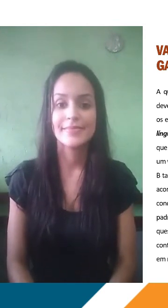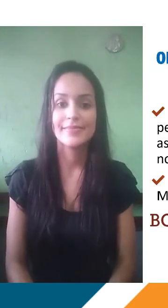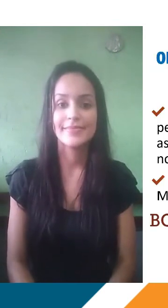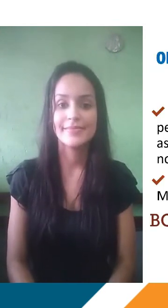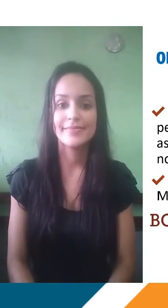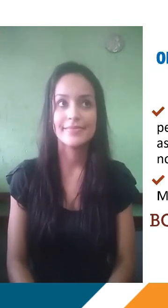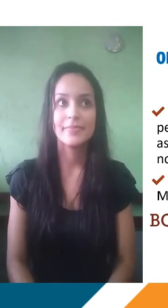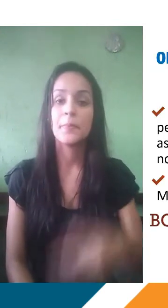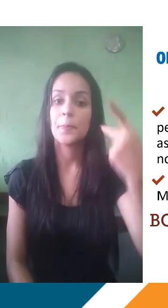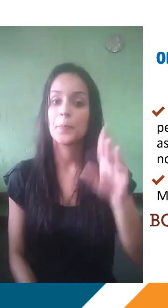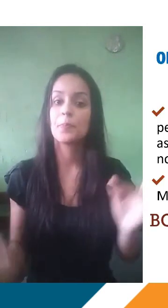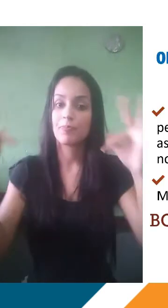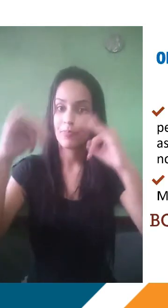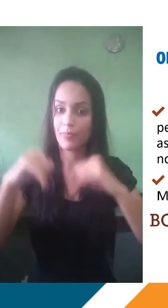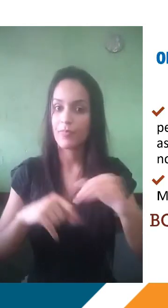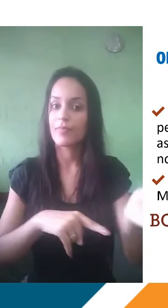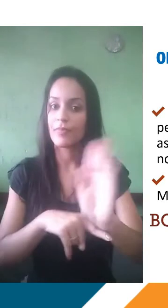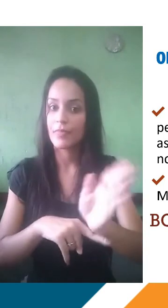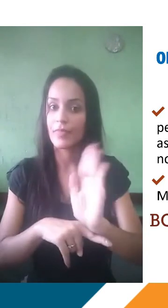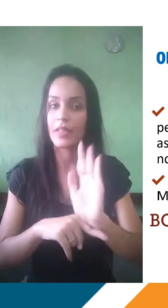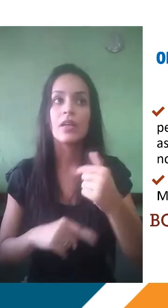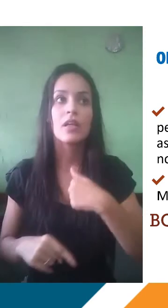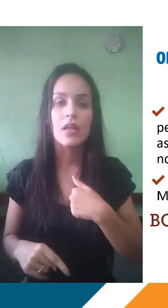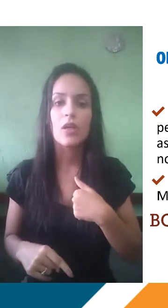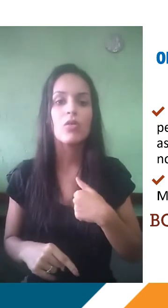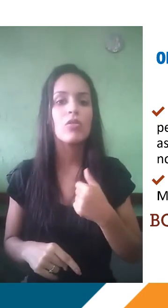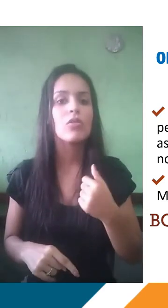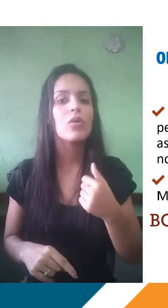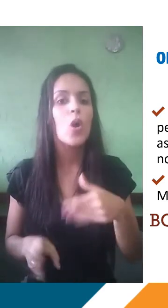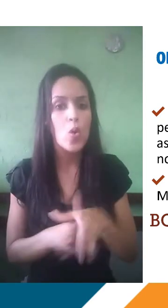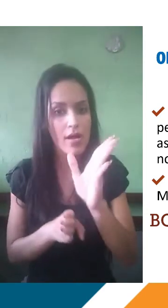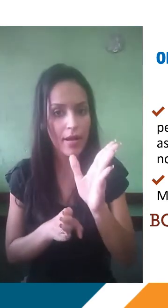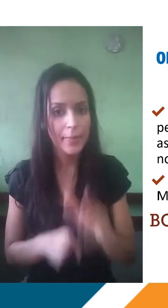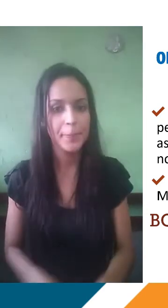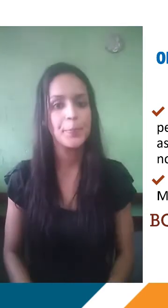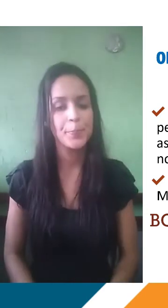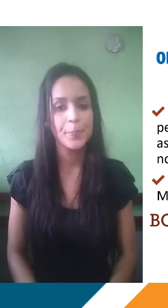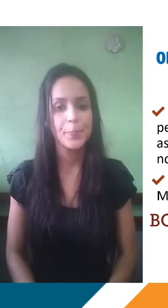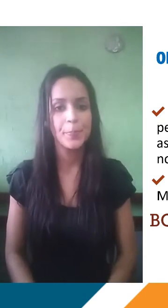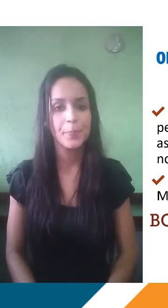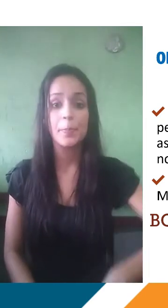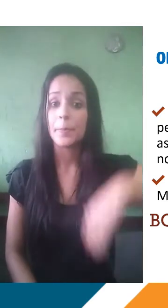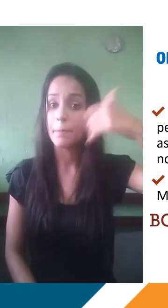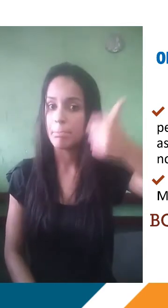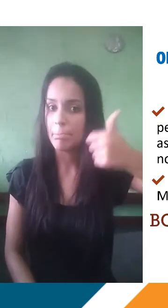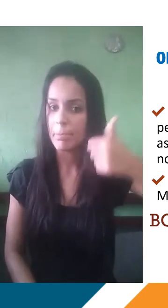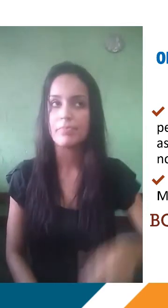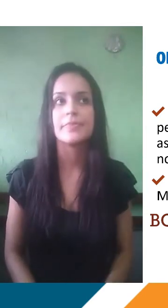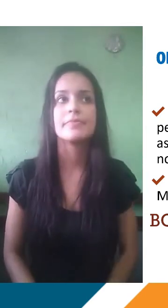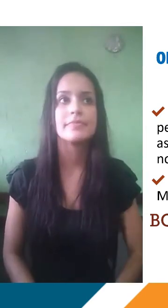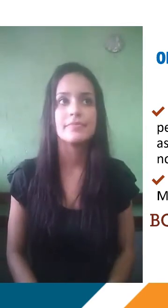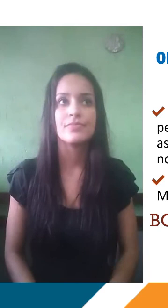E para finalizar o vídeo, pessoal Vou passar duas orientações para estudo A primeira é que as questões e conteúdos